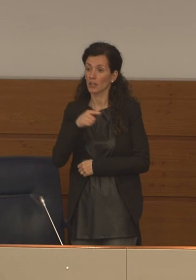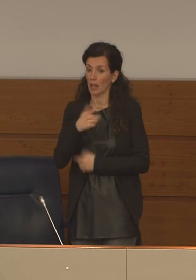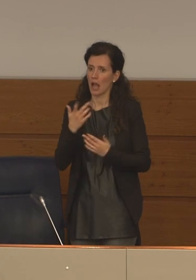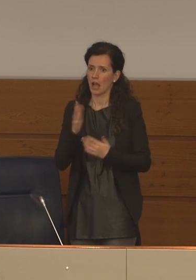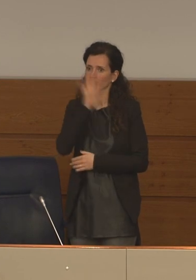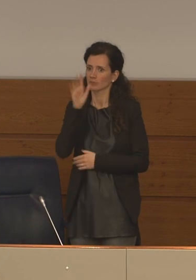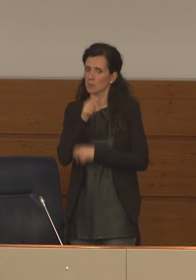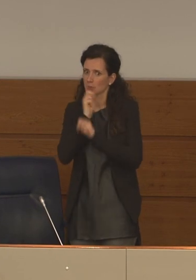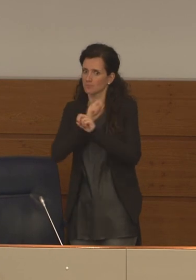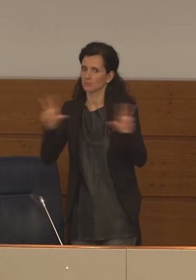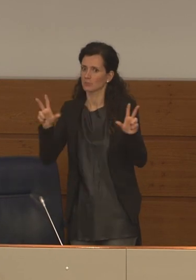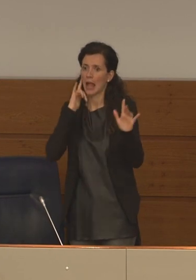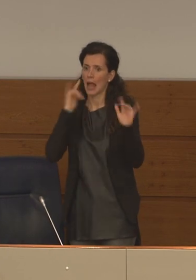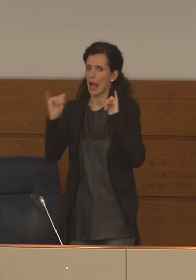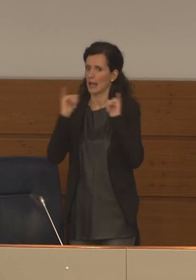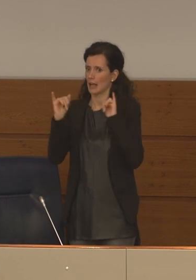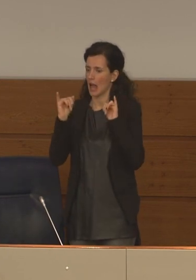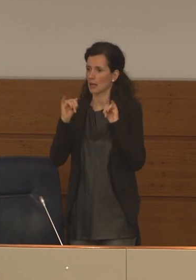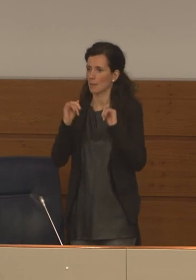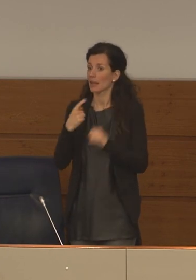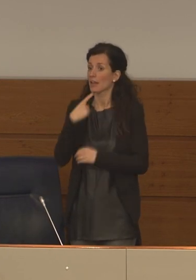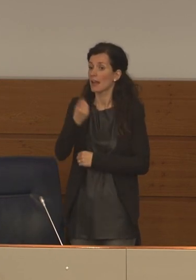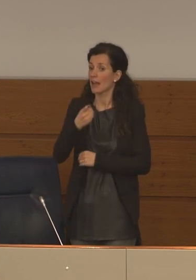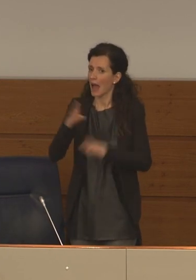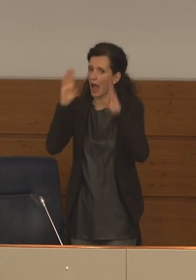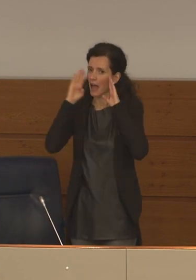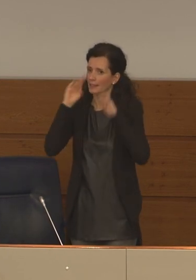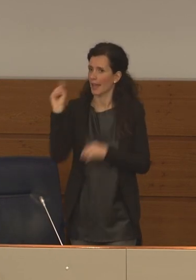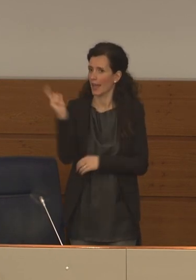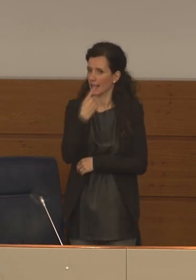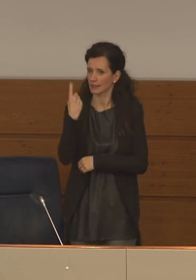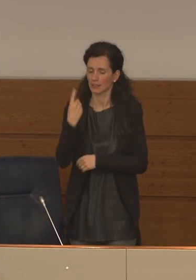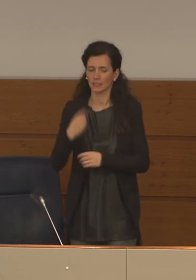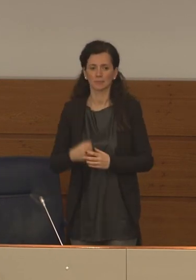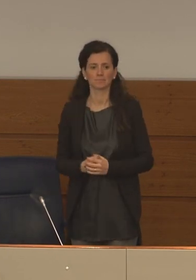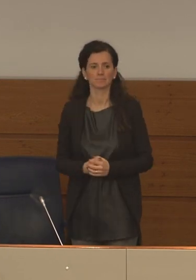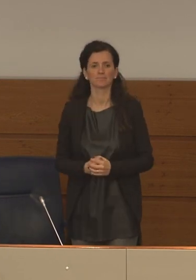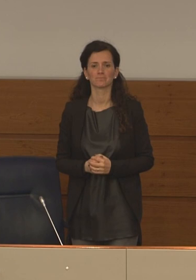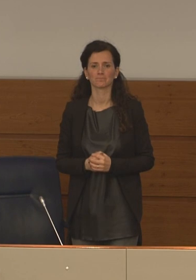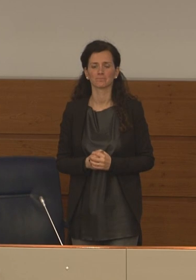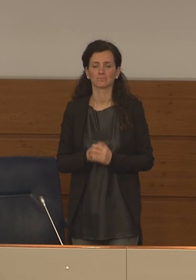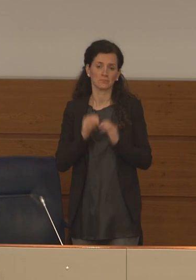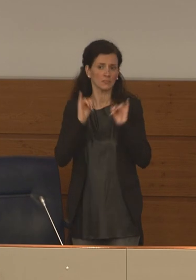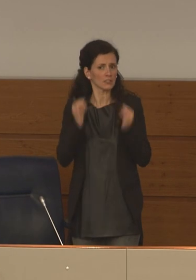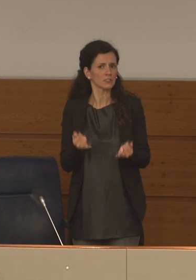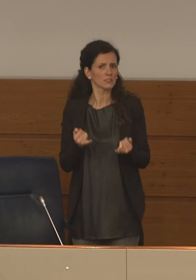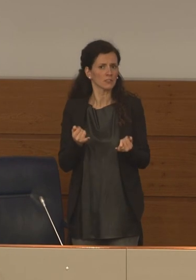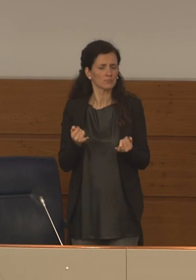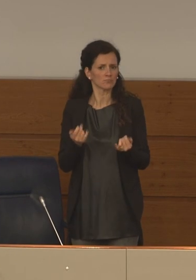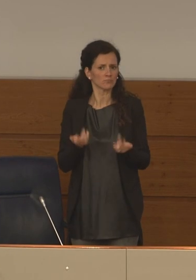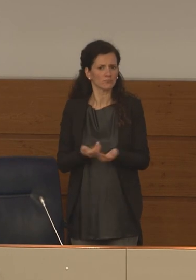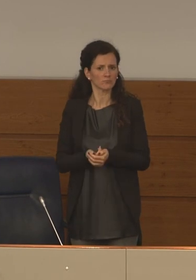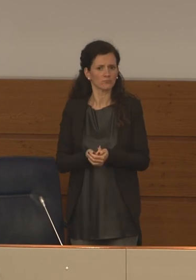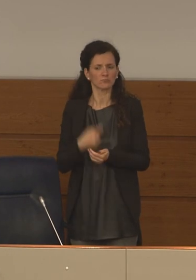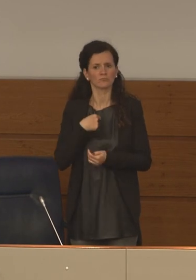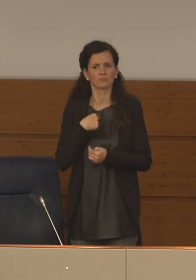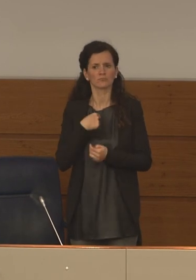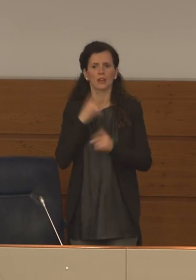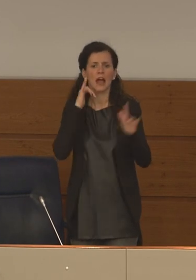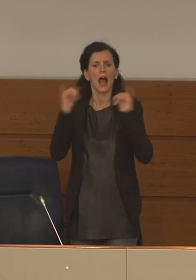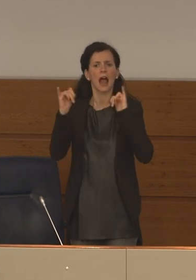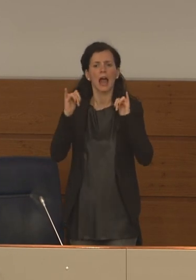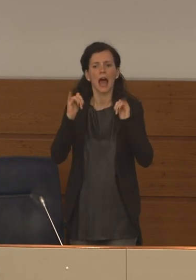ma ha invitato a stare molto attenti si era un allarme